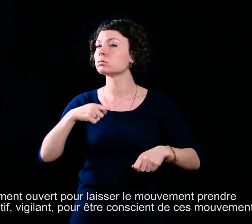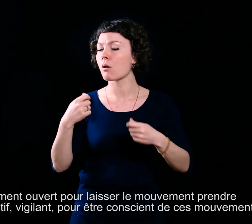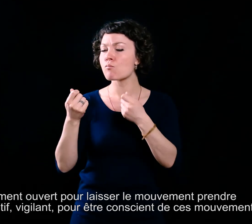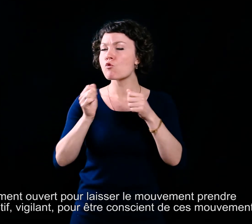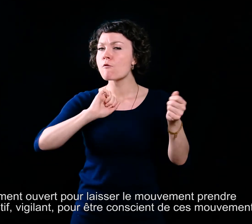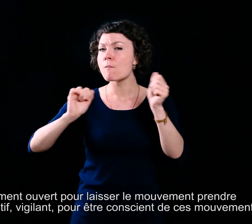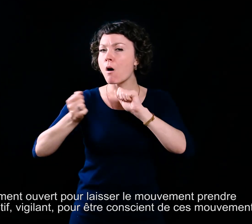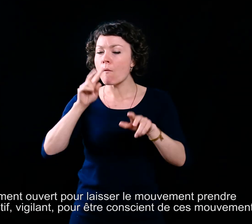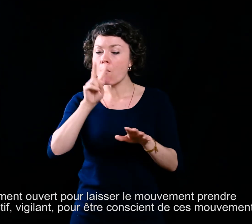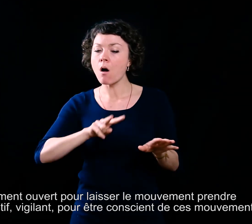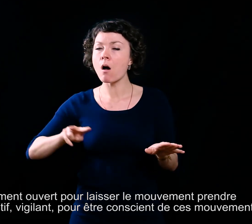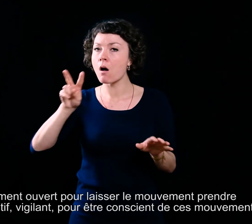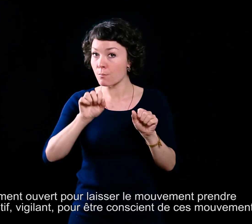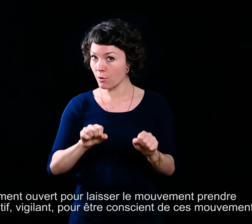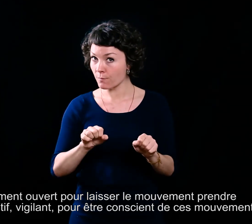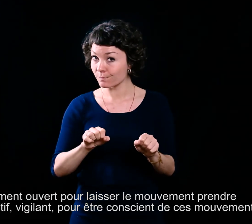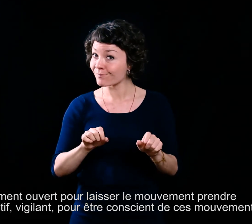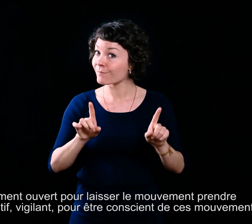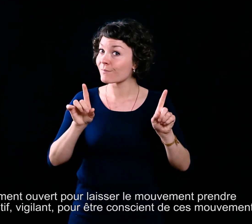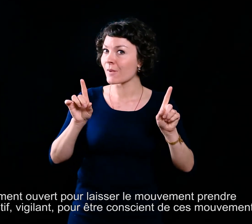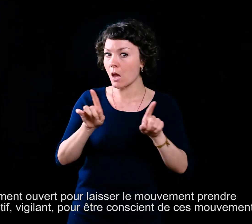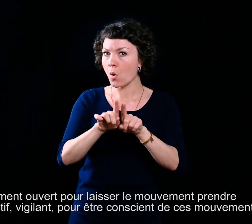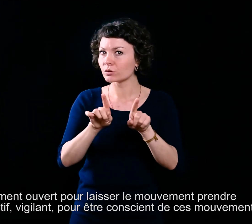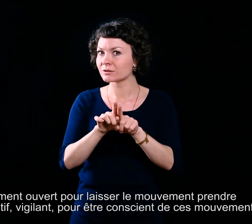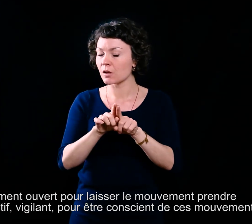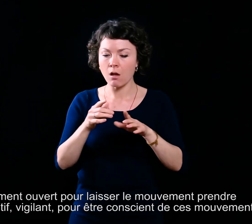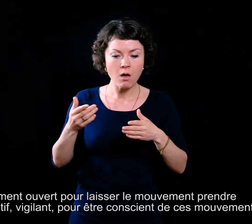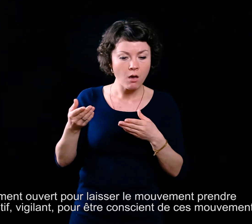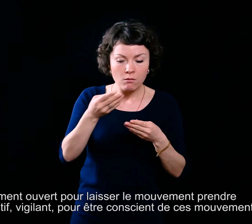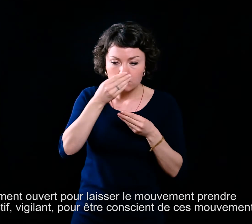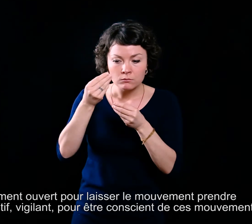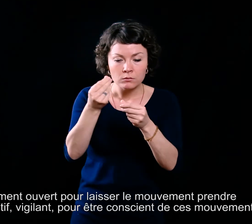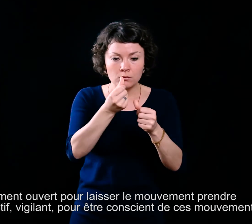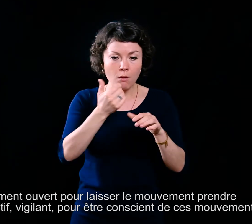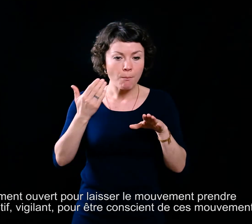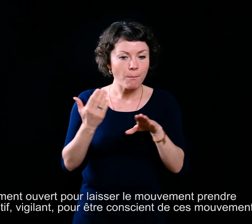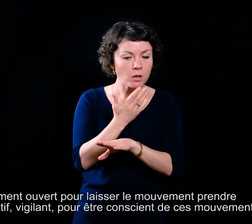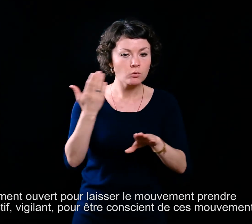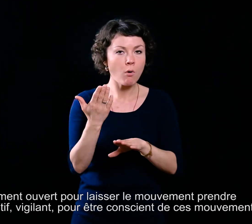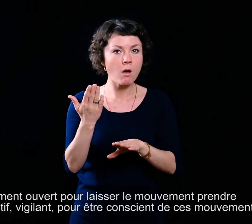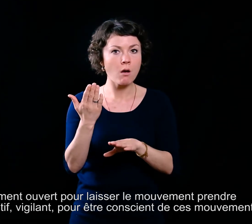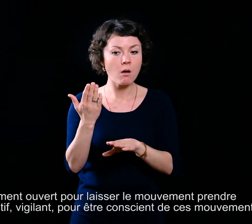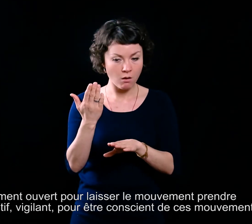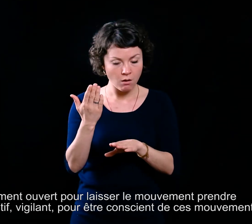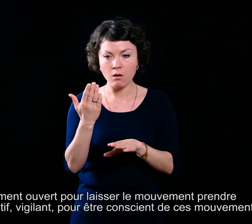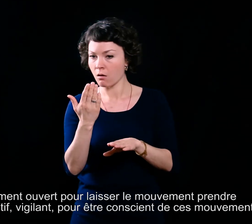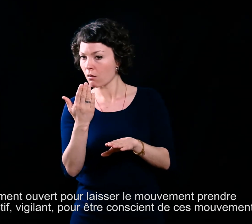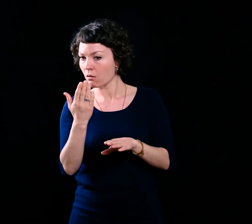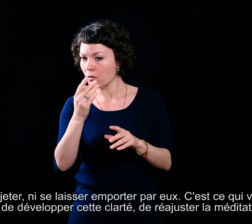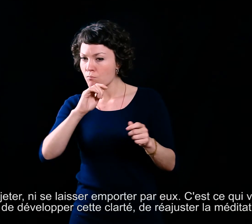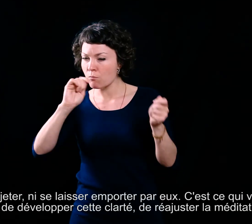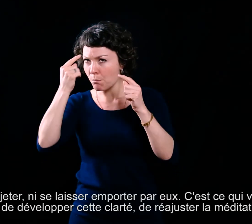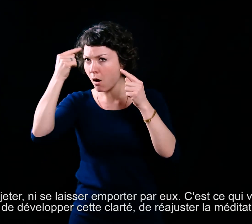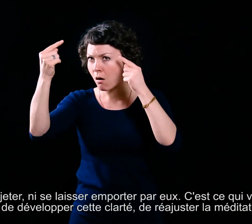mouvement prendre place, et attentif, vigilant, suffisamment présent pour être conscient de ces